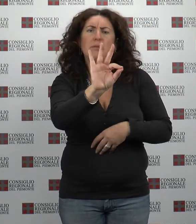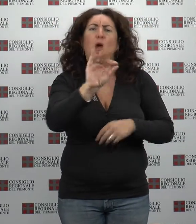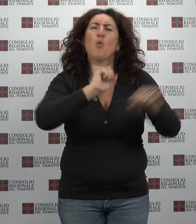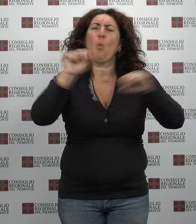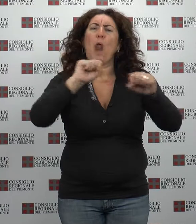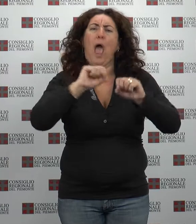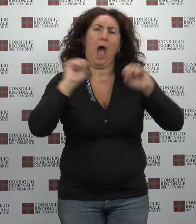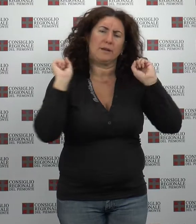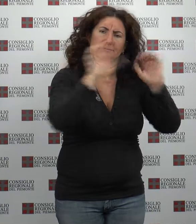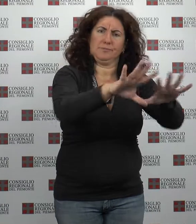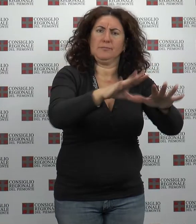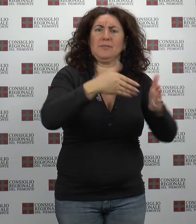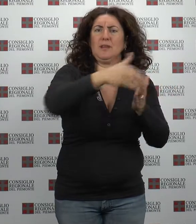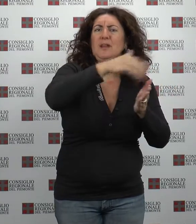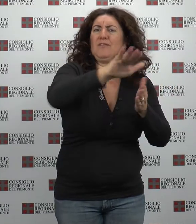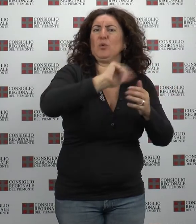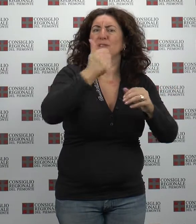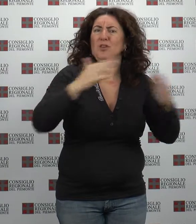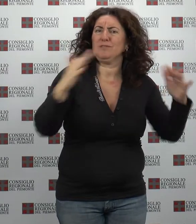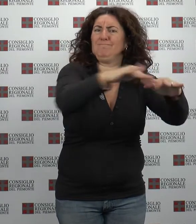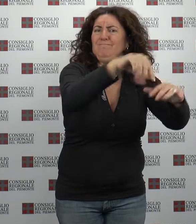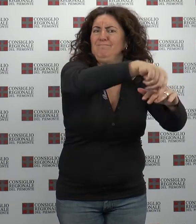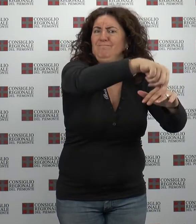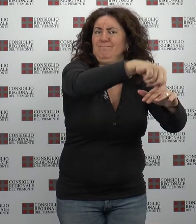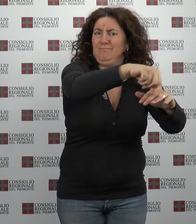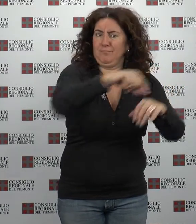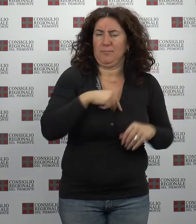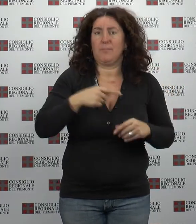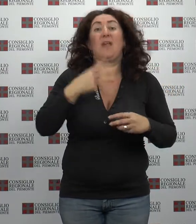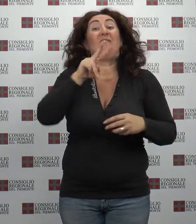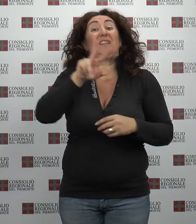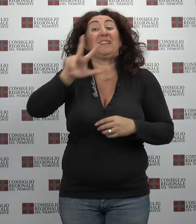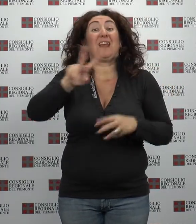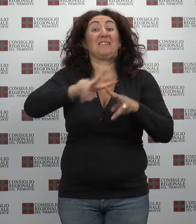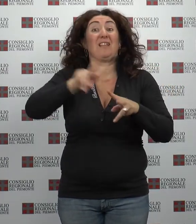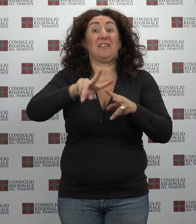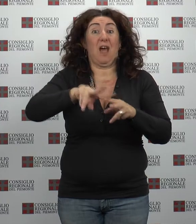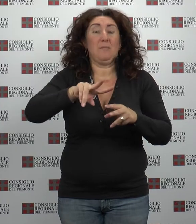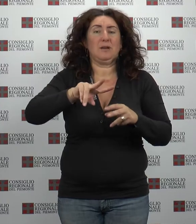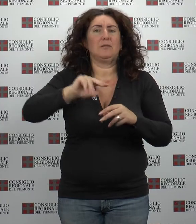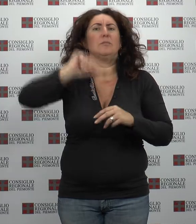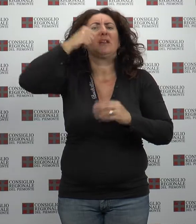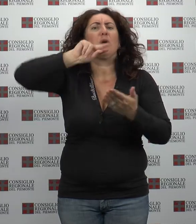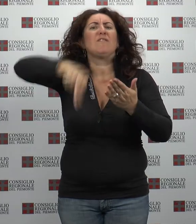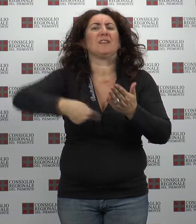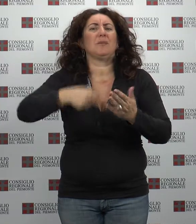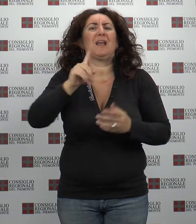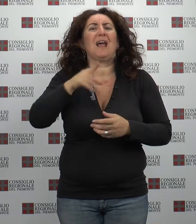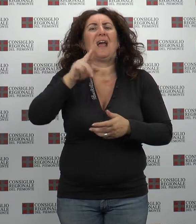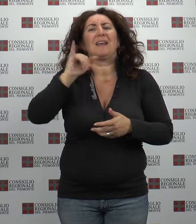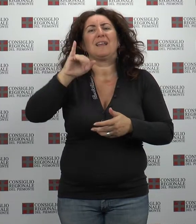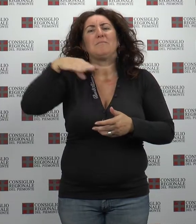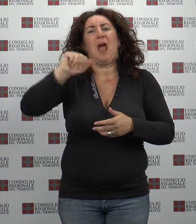radioattive. Lo fa approvando a maggioranza, nella seduta del 23 settembre, una mozione, primo firmatario Marco Grimaldi